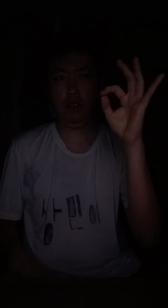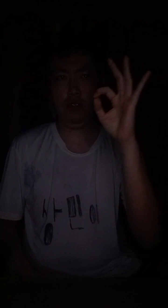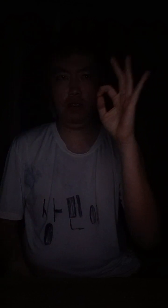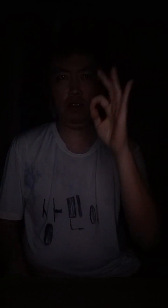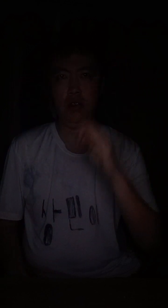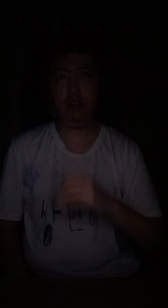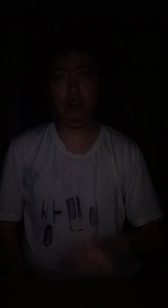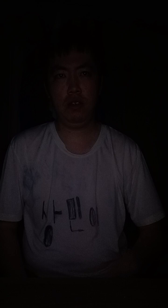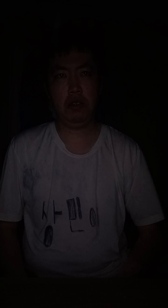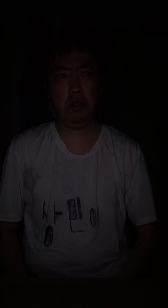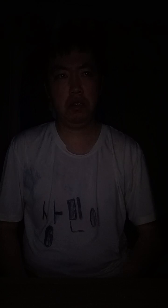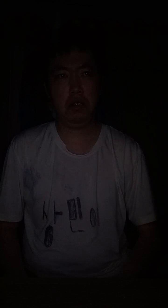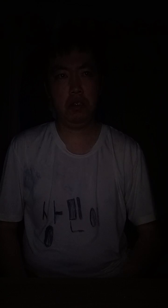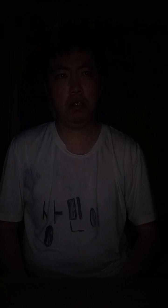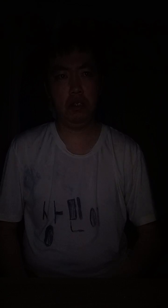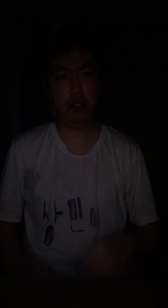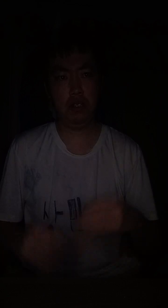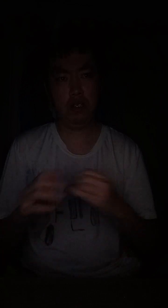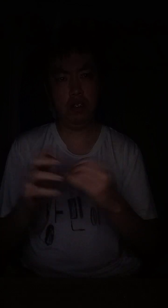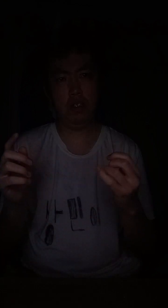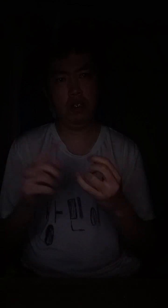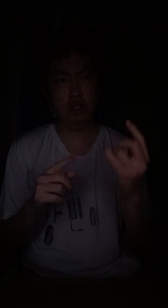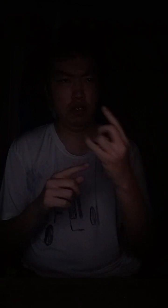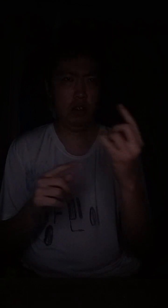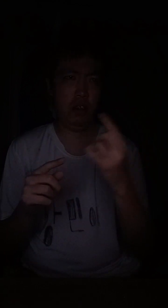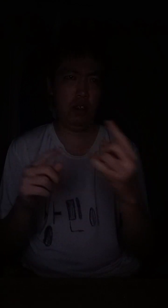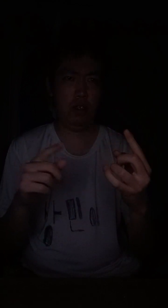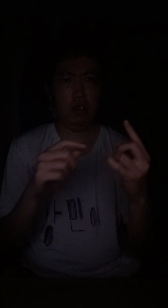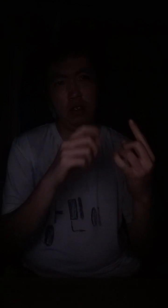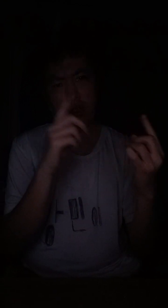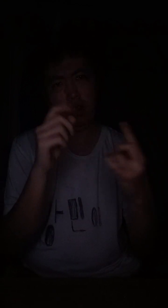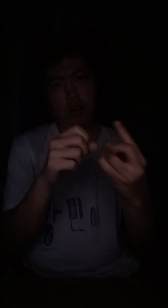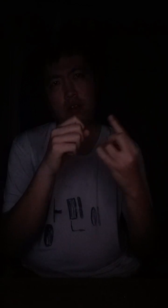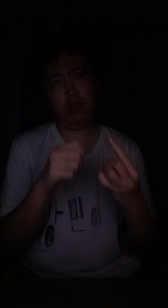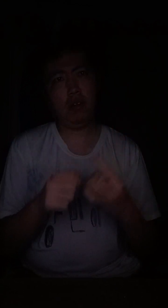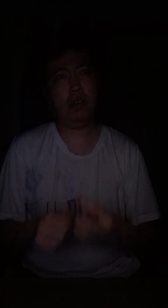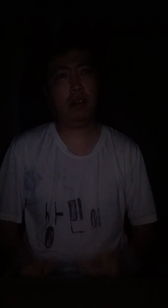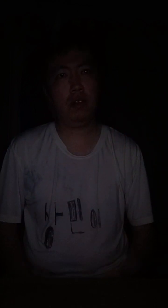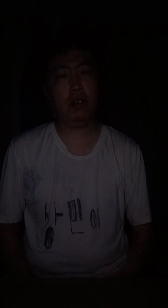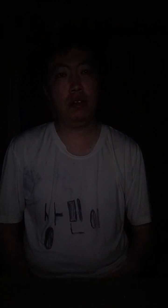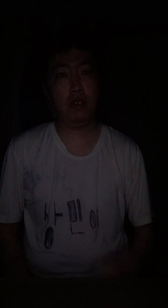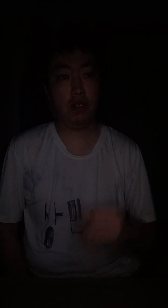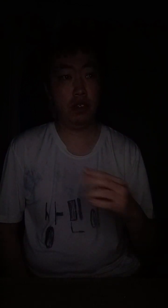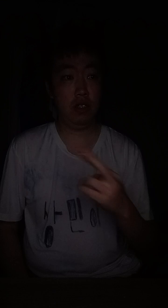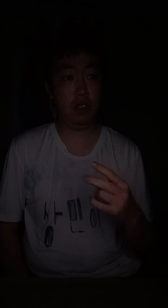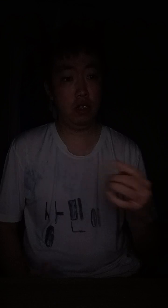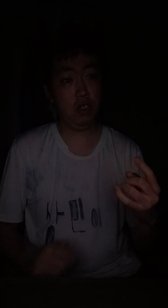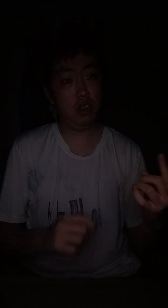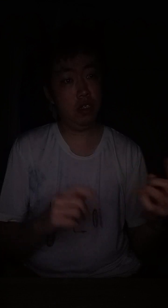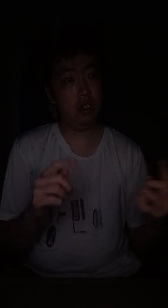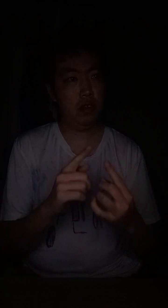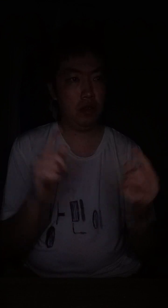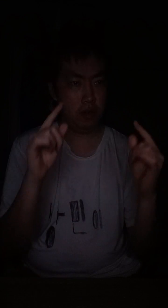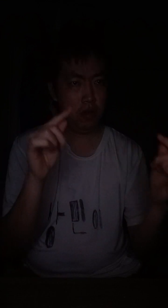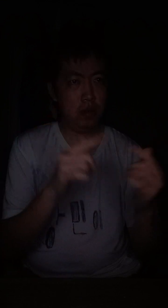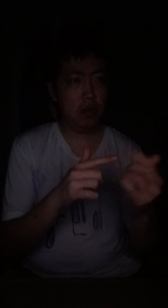점검합니다. 눈치채기 힘든 몰래카메라를 잡아내기 위해서입니다. 주 1회 이상 합동으로 점검하고 있고